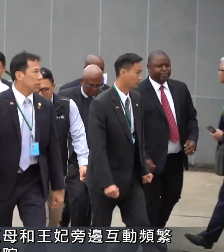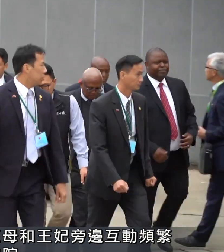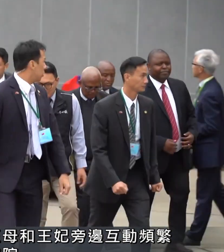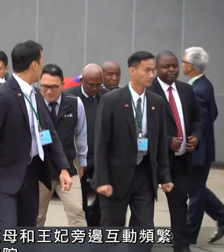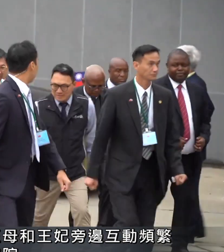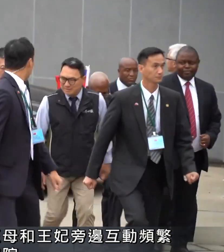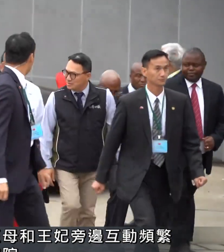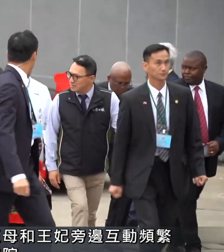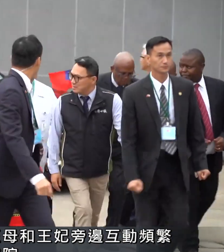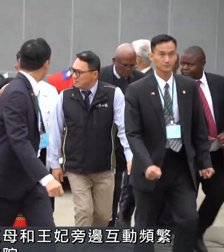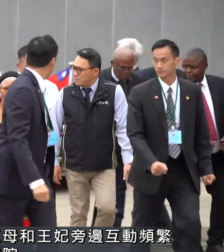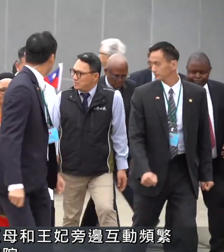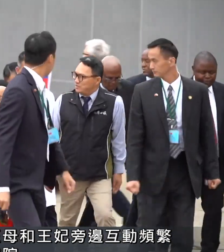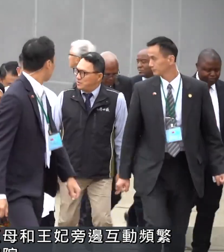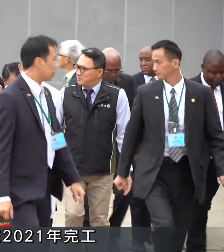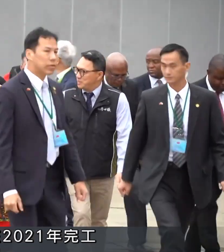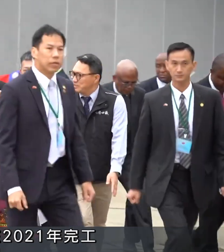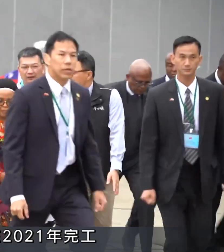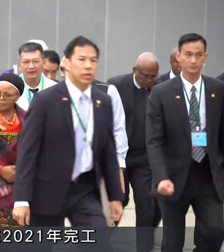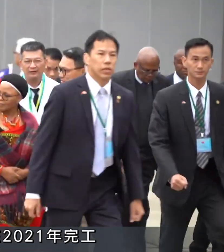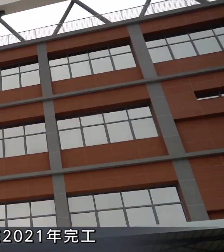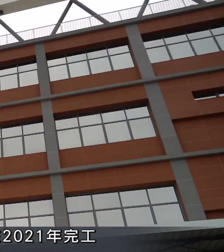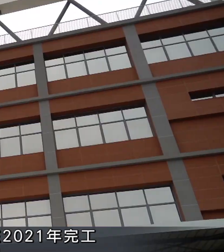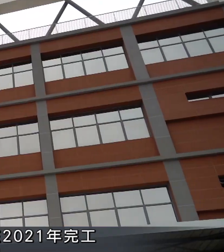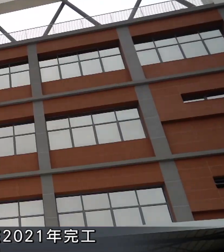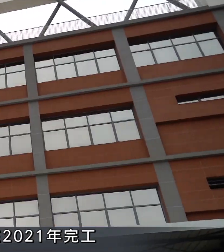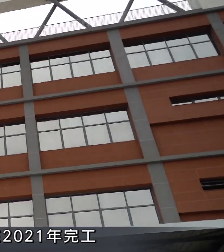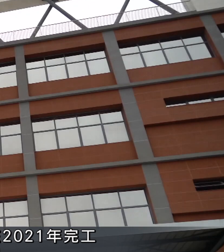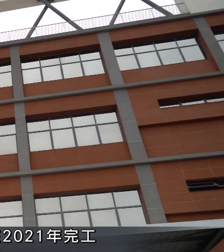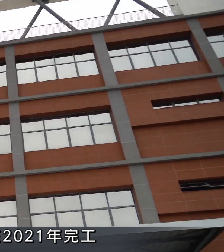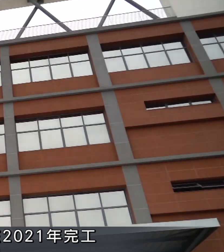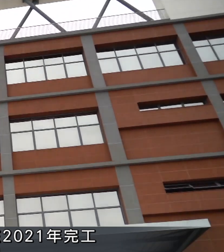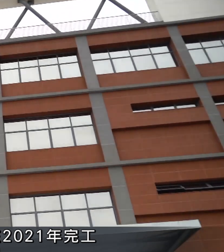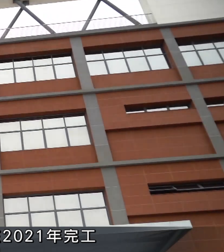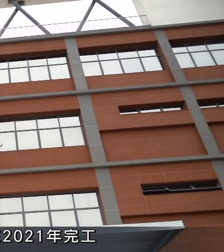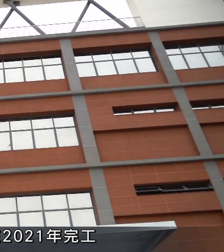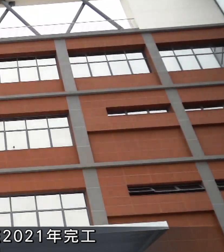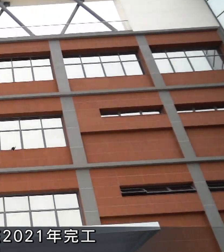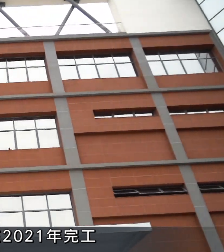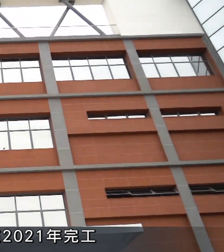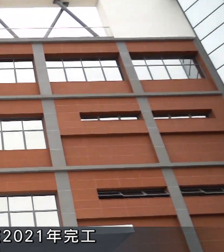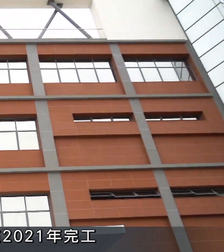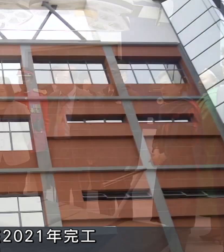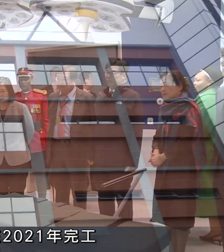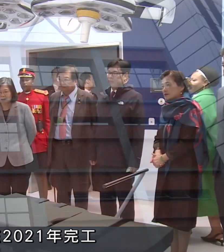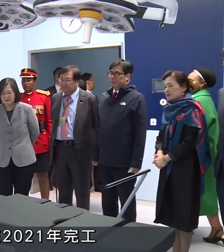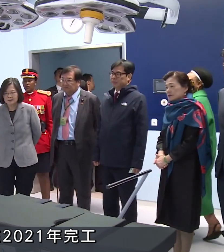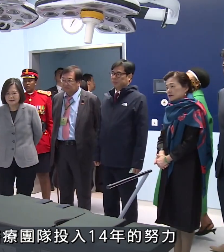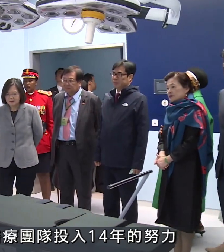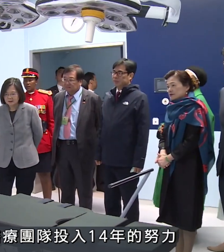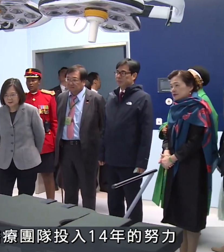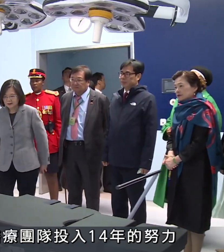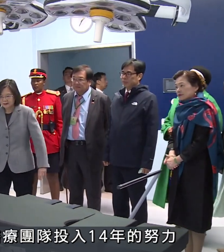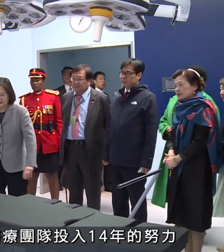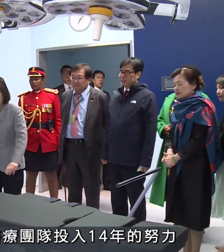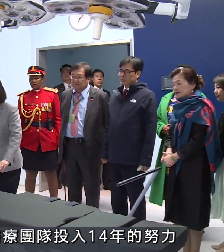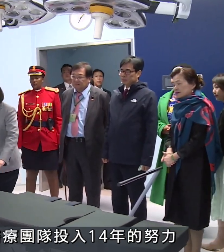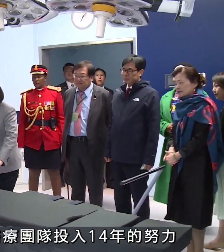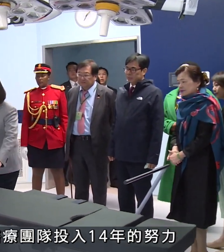史今政府医院，尤其是急诊大楼在2021年完工，是台史合作的成果。同时也感谢北医医疗团队投入